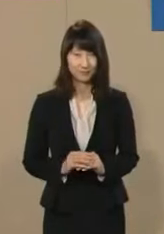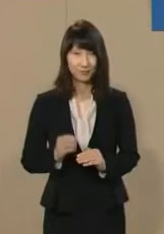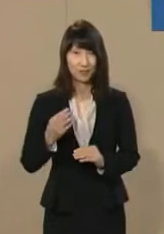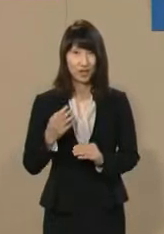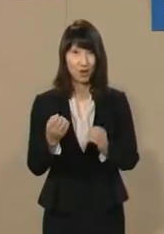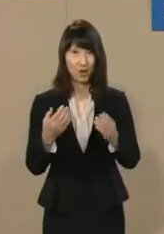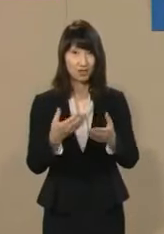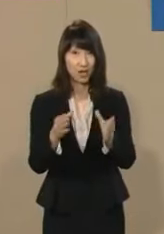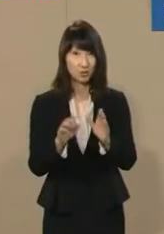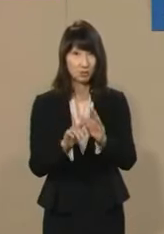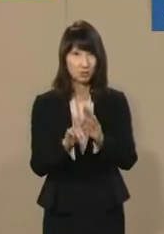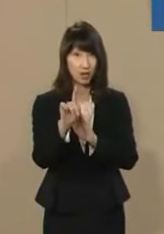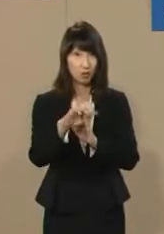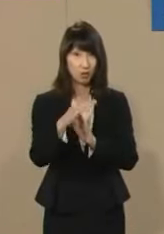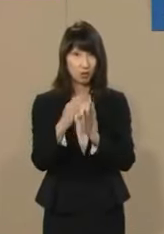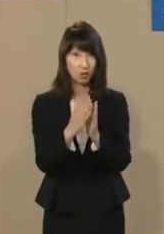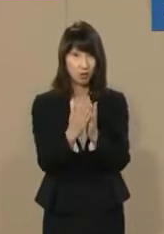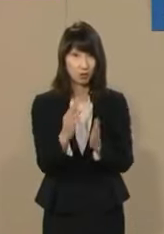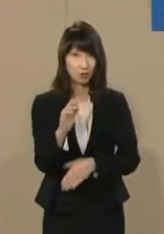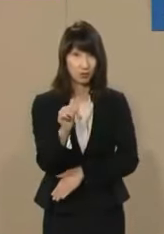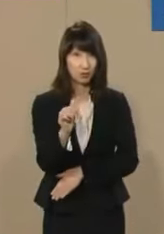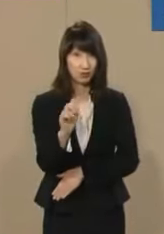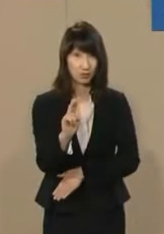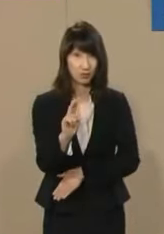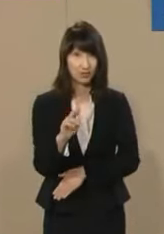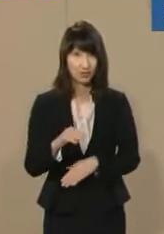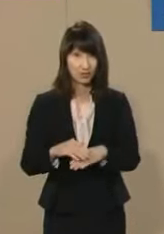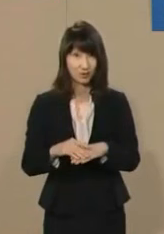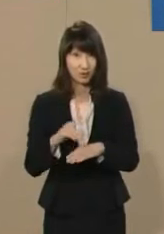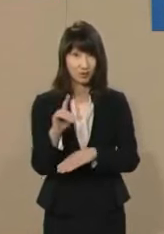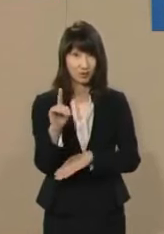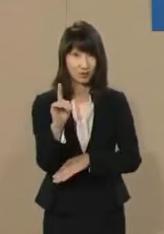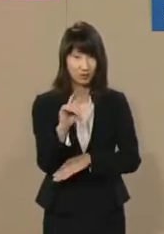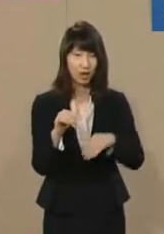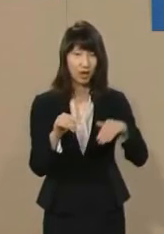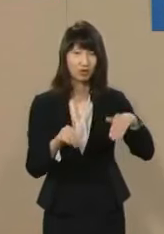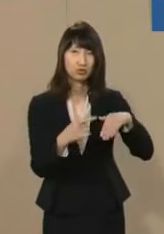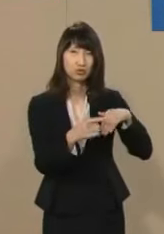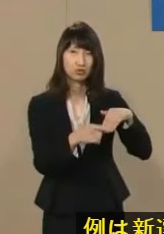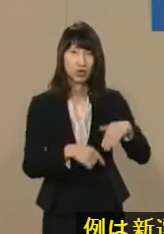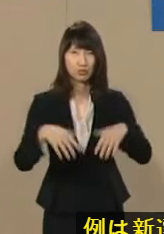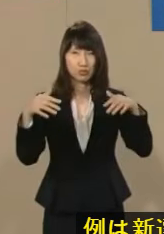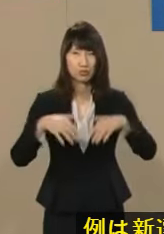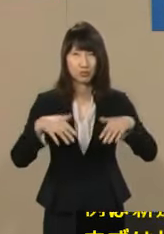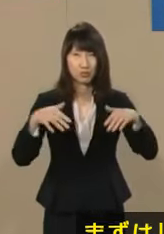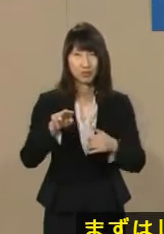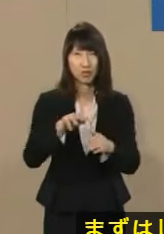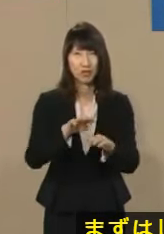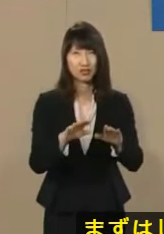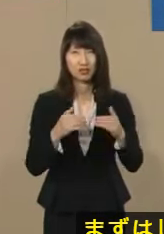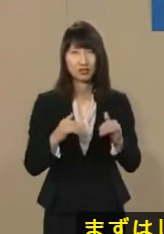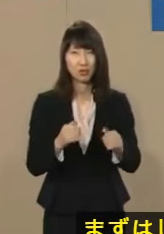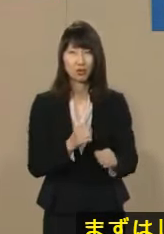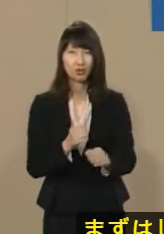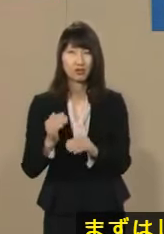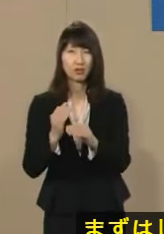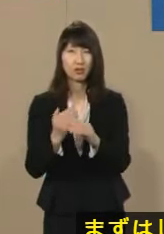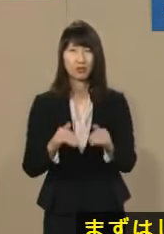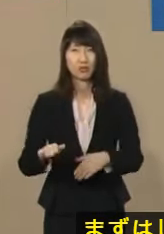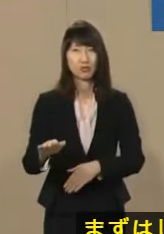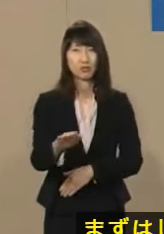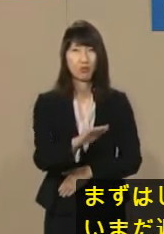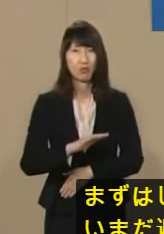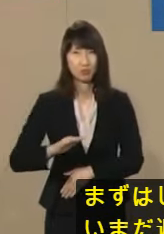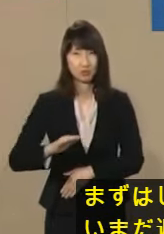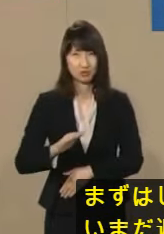令和新選組代表の山本太郎です。まずはじめに九州南部豪雨で被災された皆さん、未だ避難中の皆さんに心